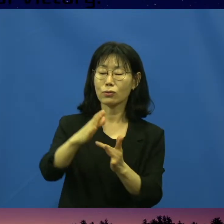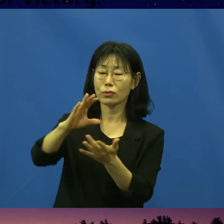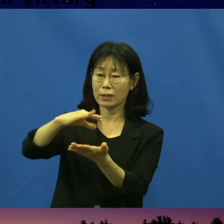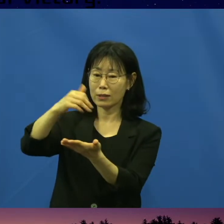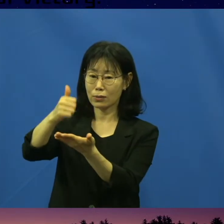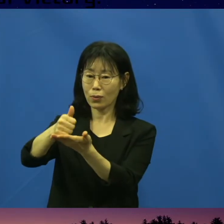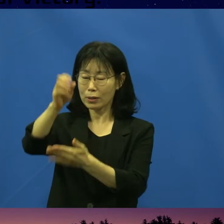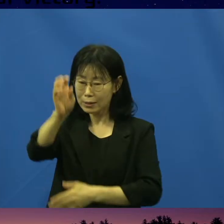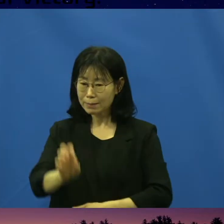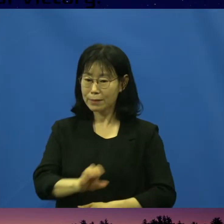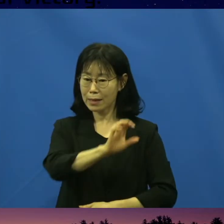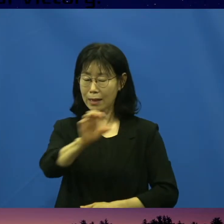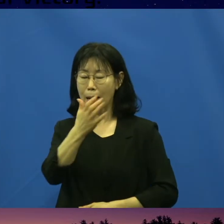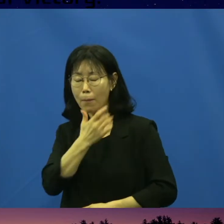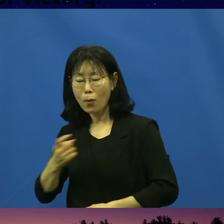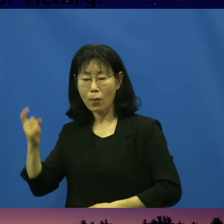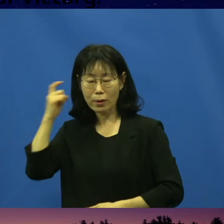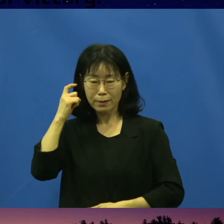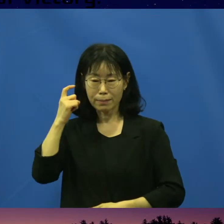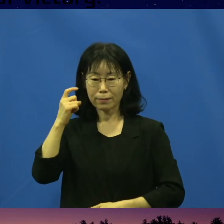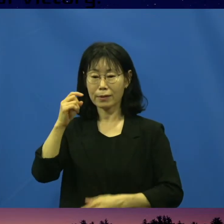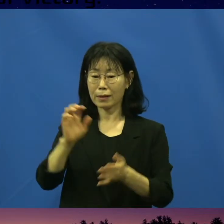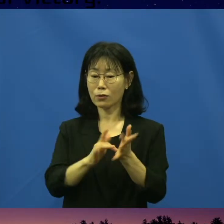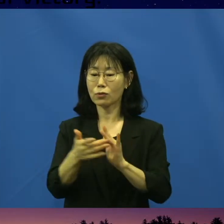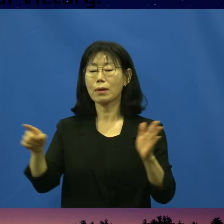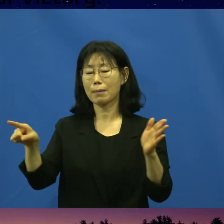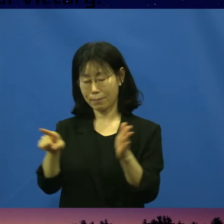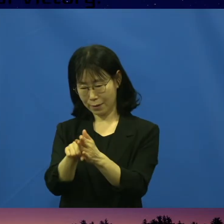확신을 가져야 돼요. 확신을.